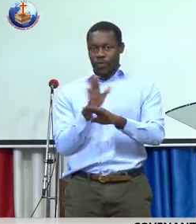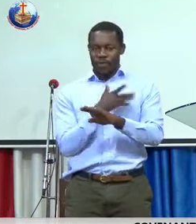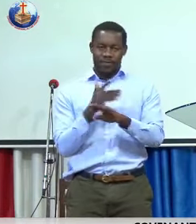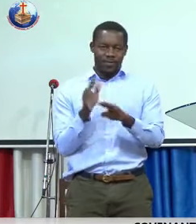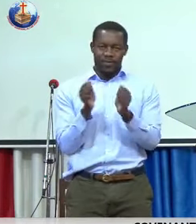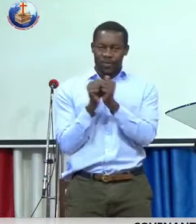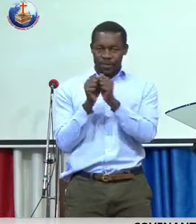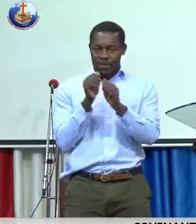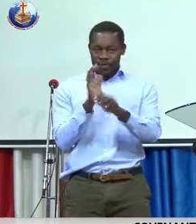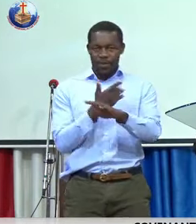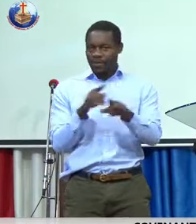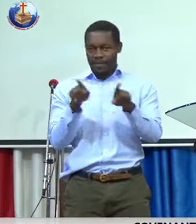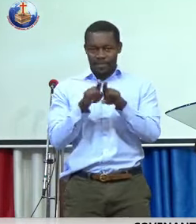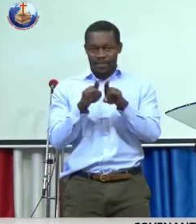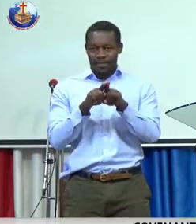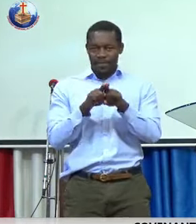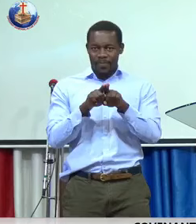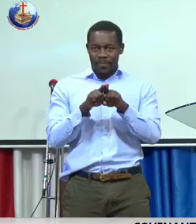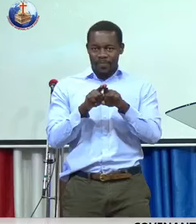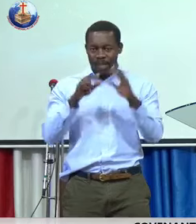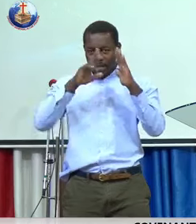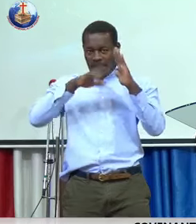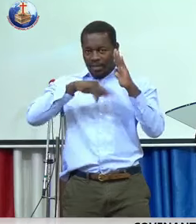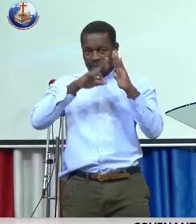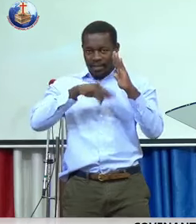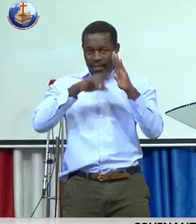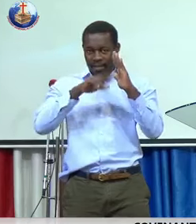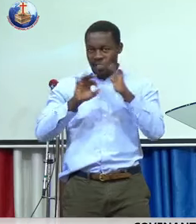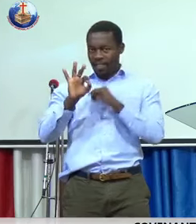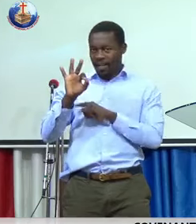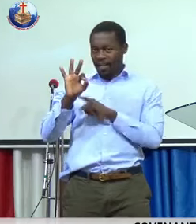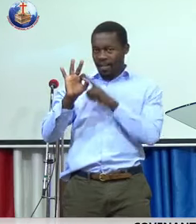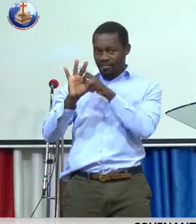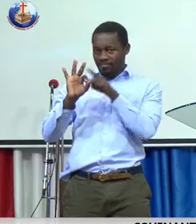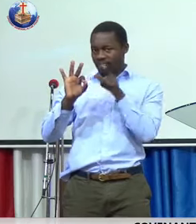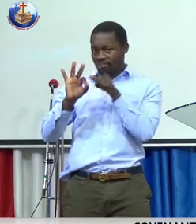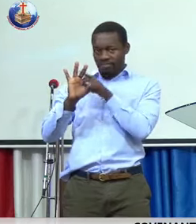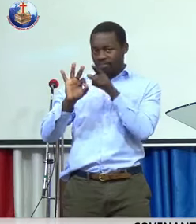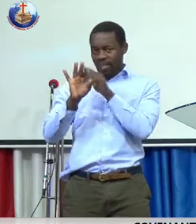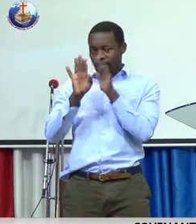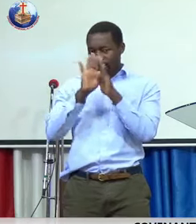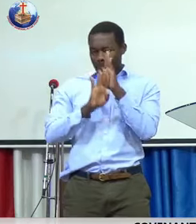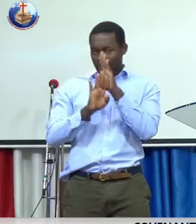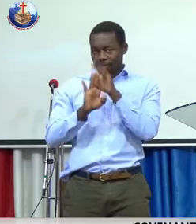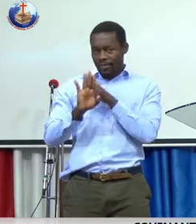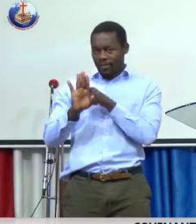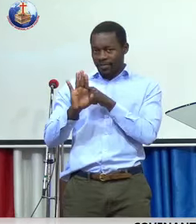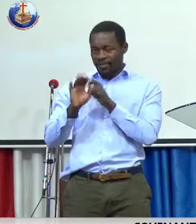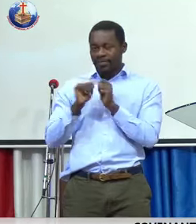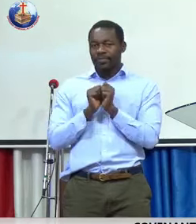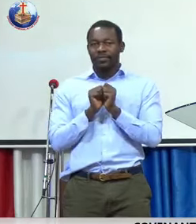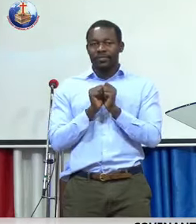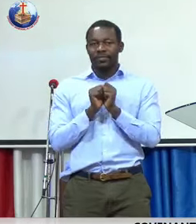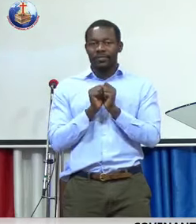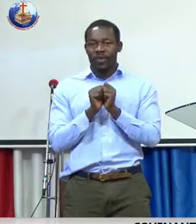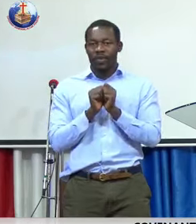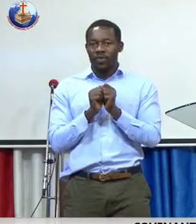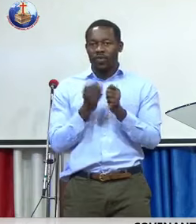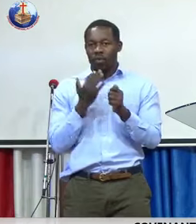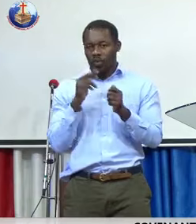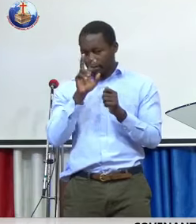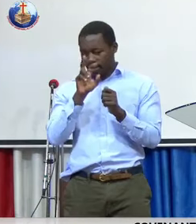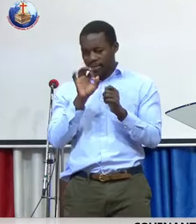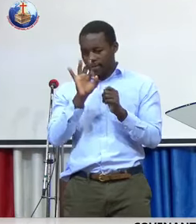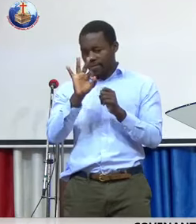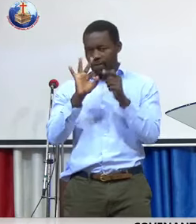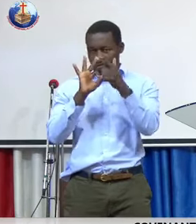Yanawiana na wimbo huo. So we are going to read three scriptures which we are going to use as our reference point. Tunaenda kusoma